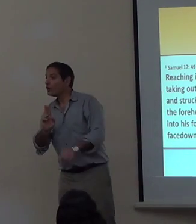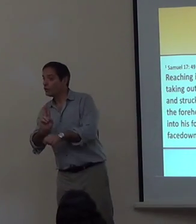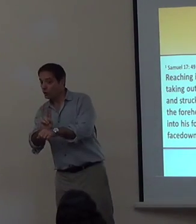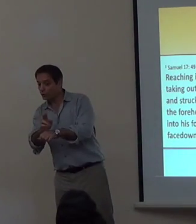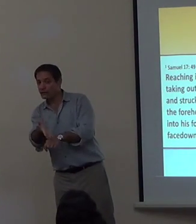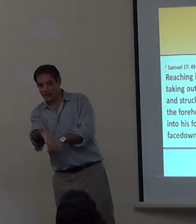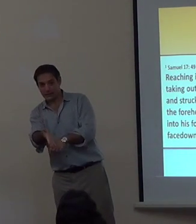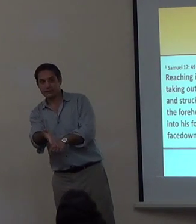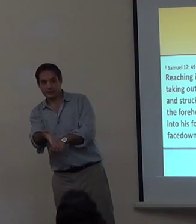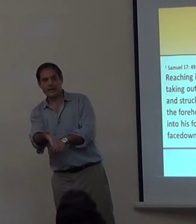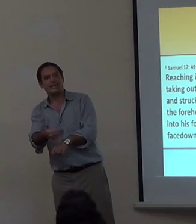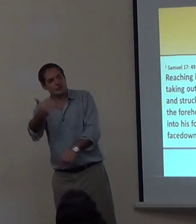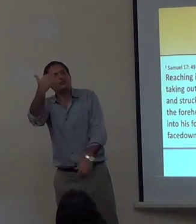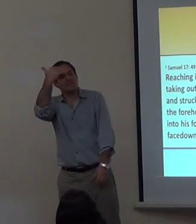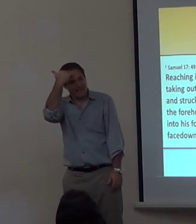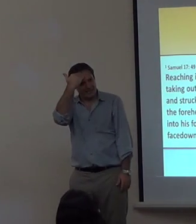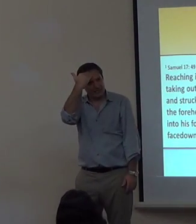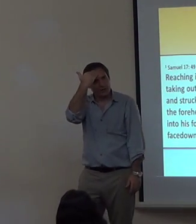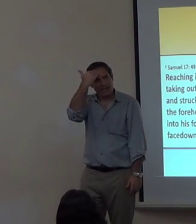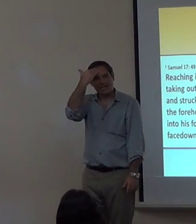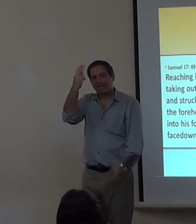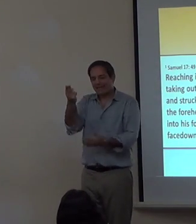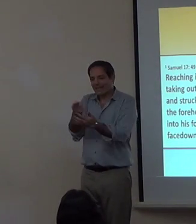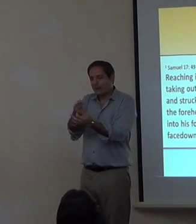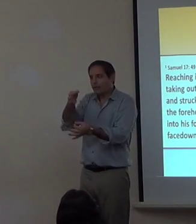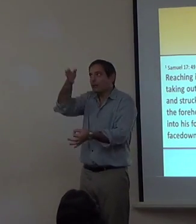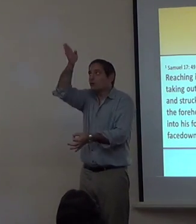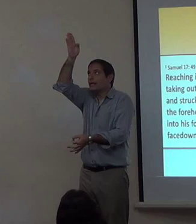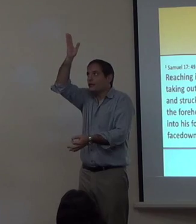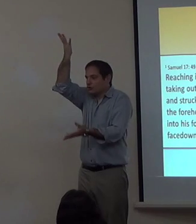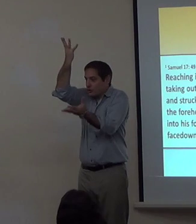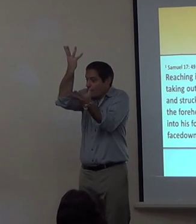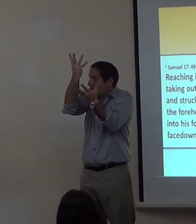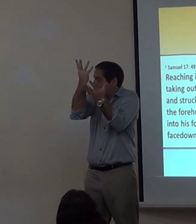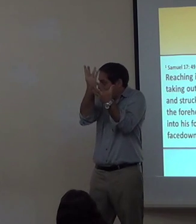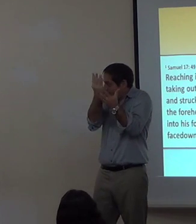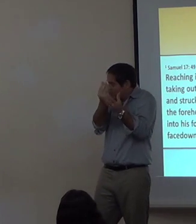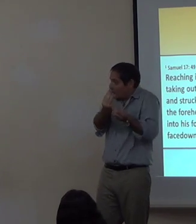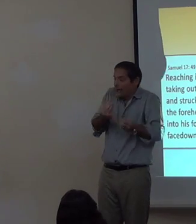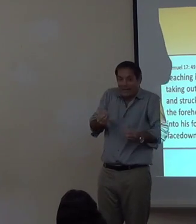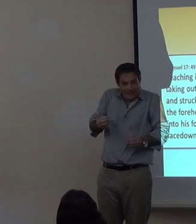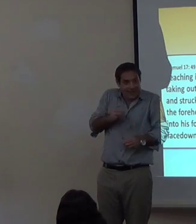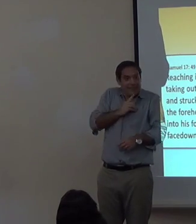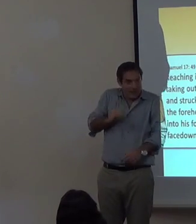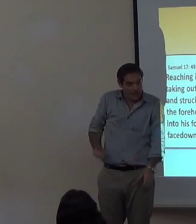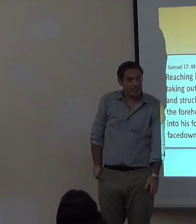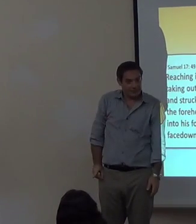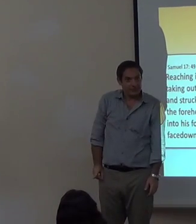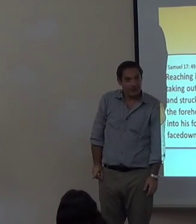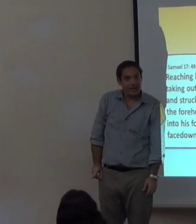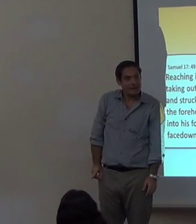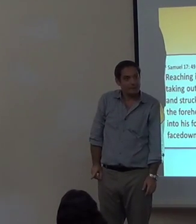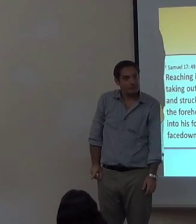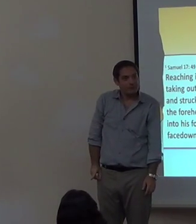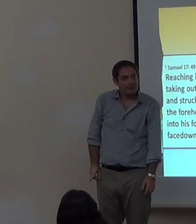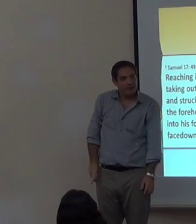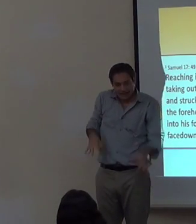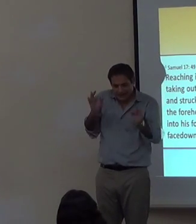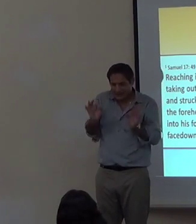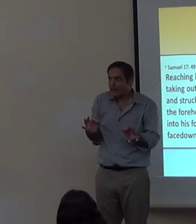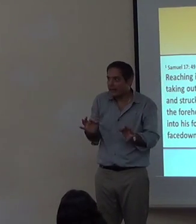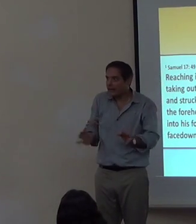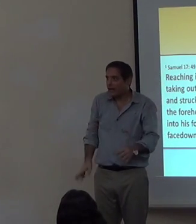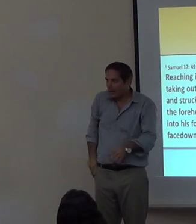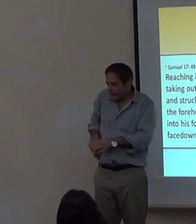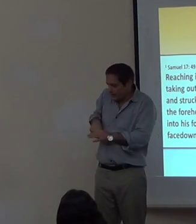Dios lo usa a él, ¿ok? Y yo sé, ¿ok?, que el Espíritu de Dios viene sobre David, ¿ok? Y